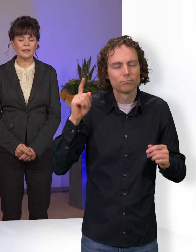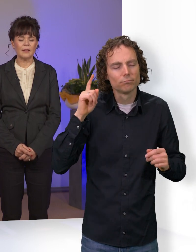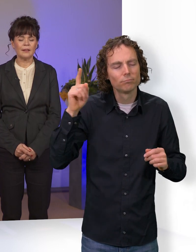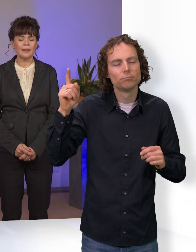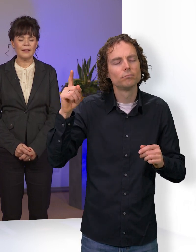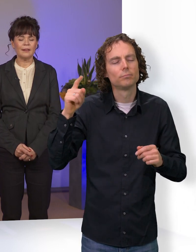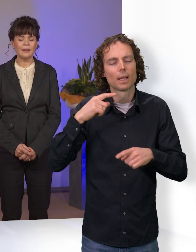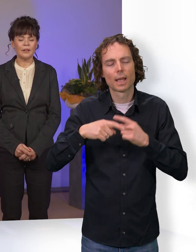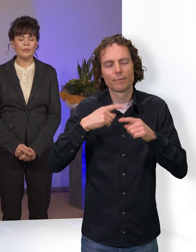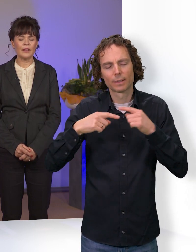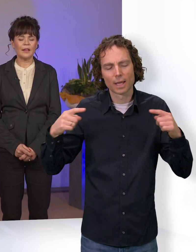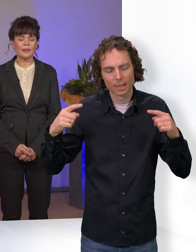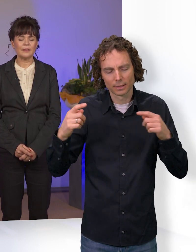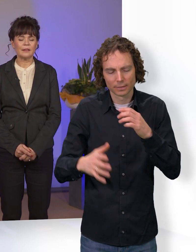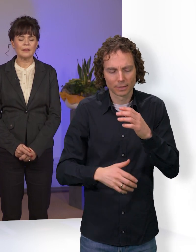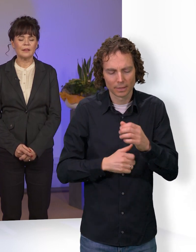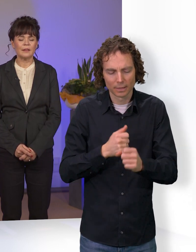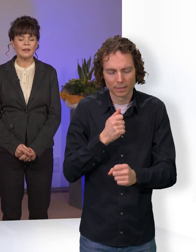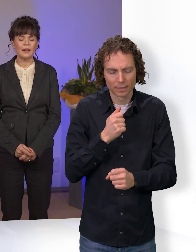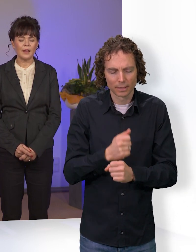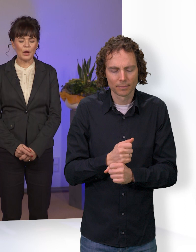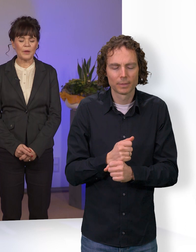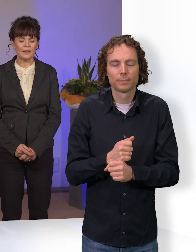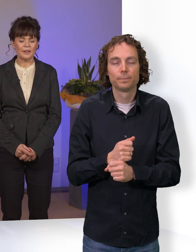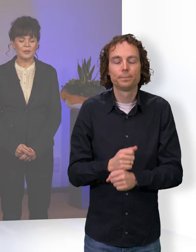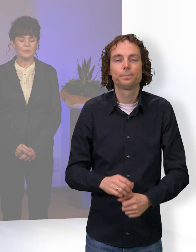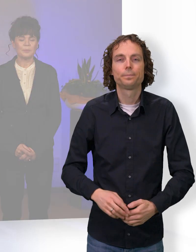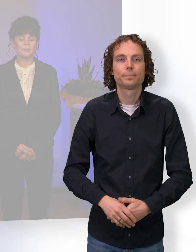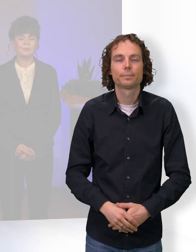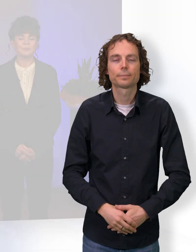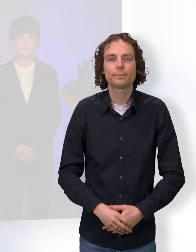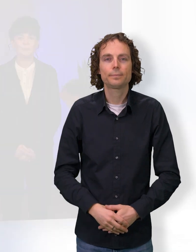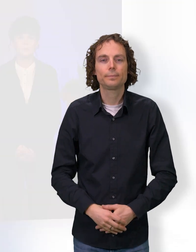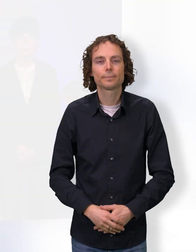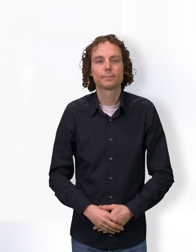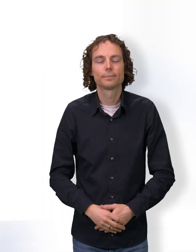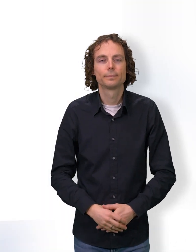Herrlichkeit in Ewigkeit. Amen.